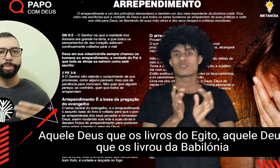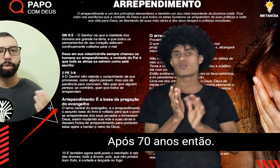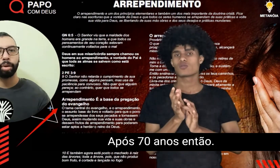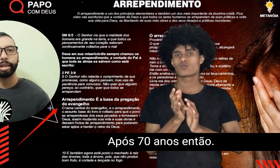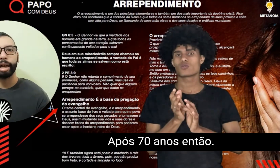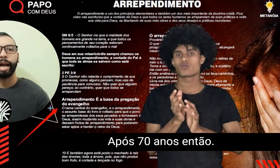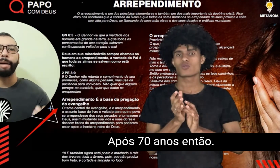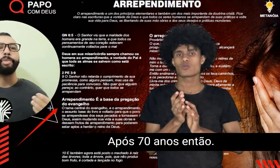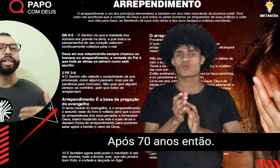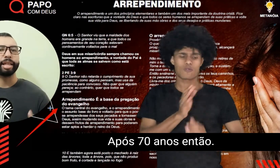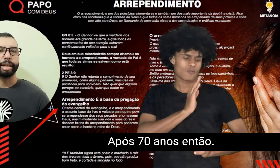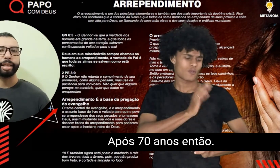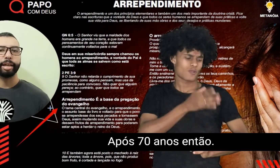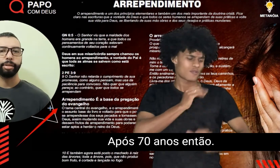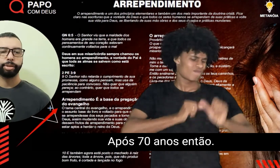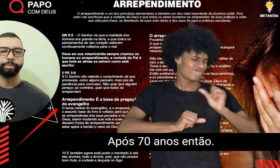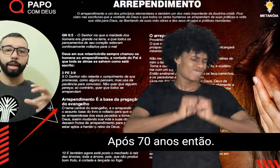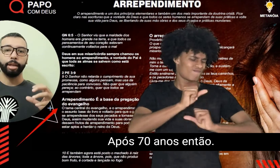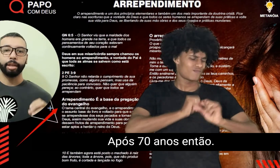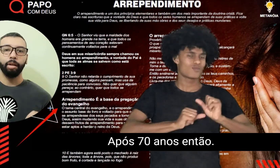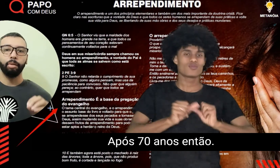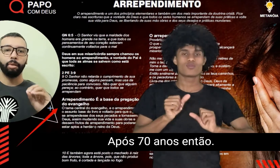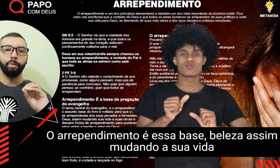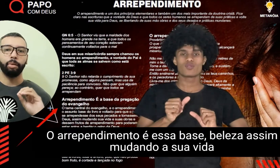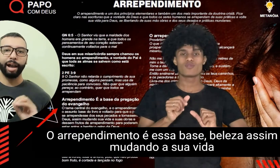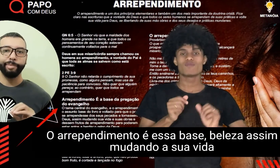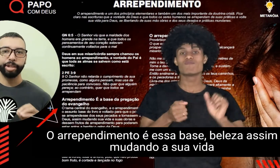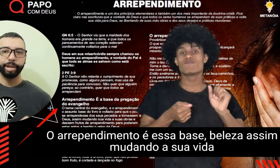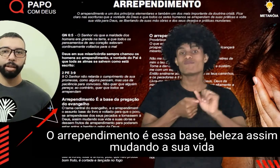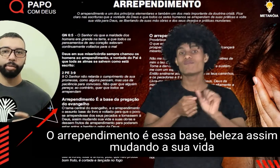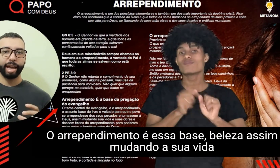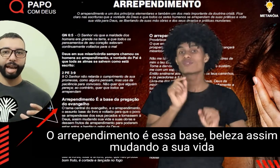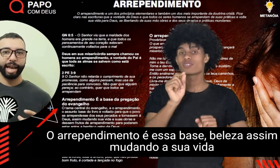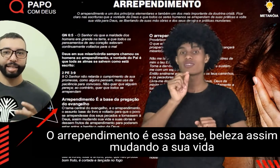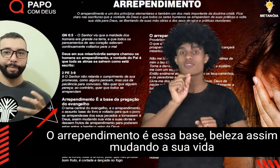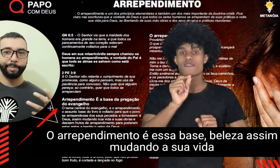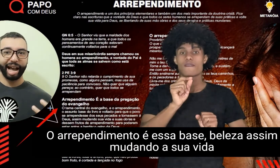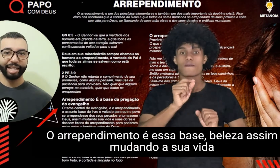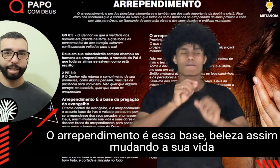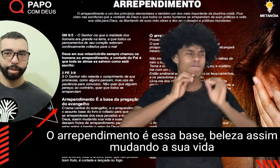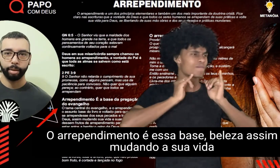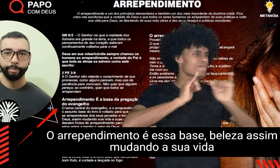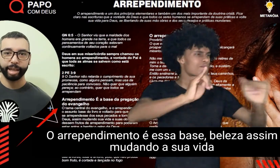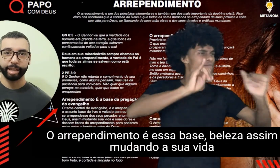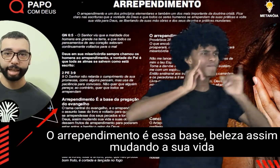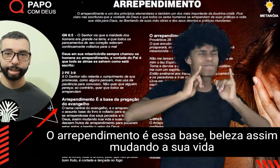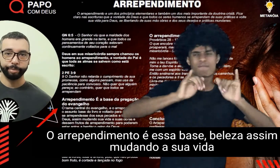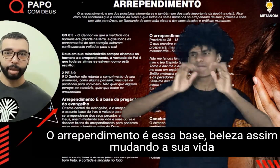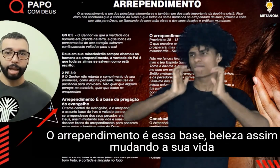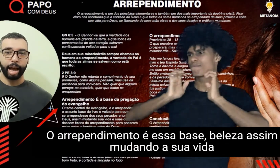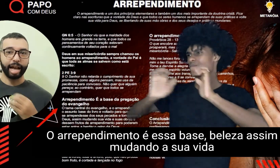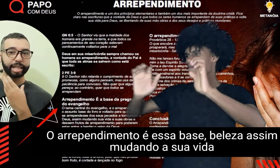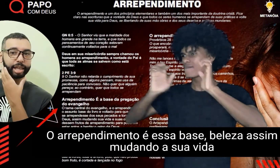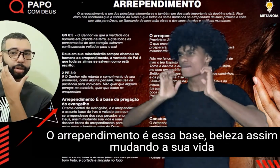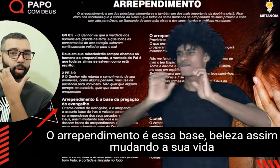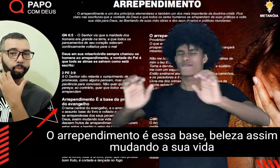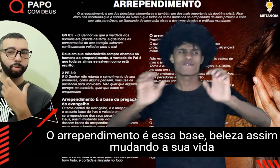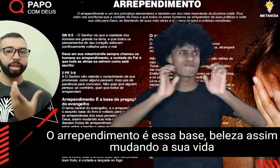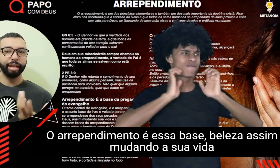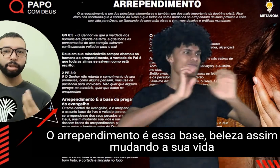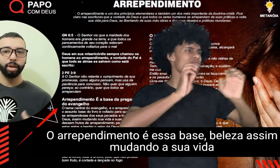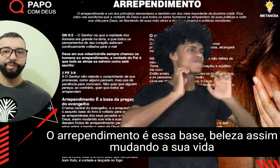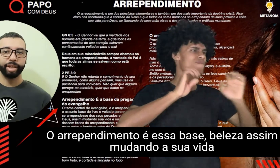da Babilônia após 70 anos. Então, o arrependimento é essa base, beleza?